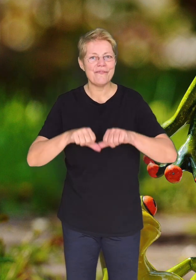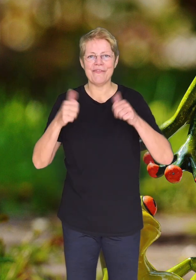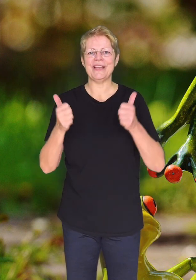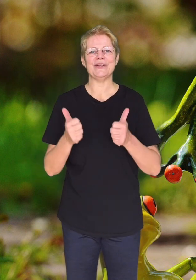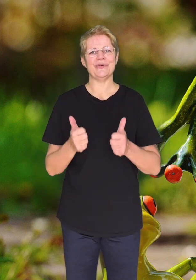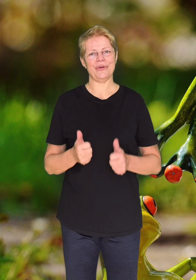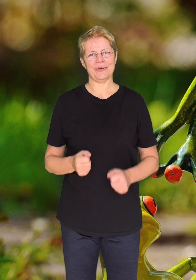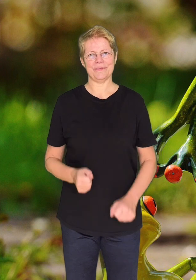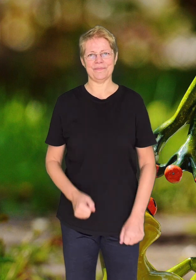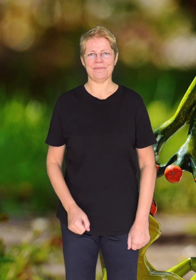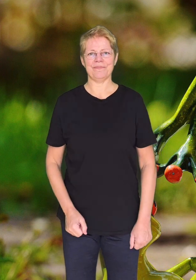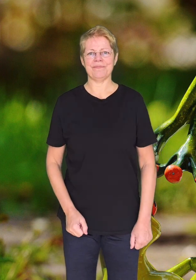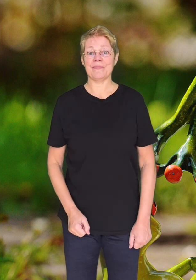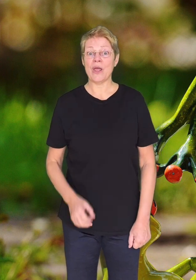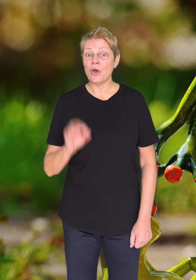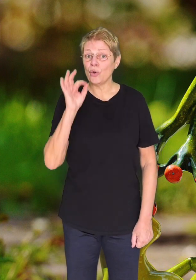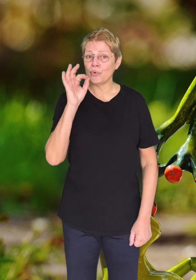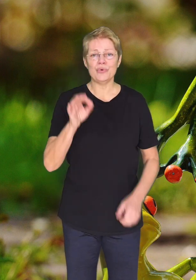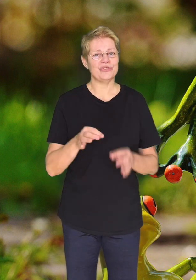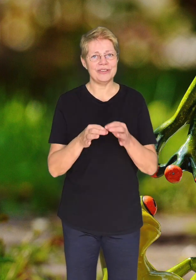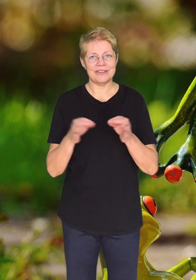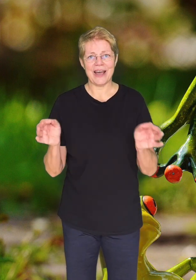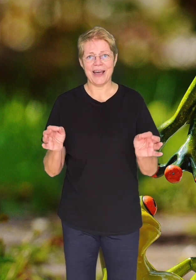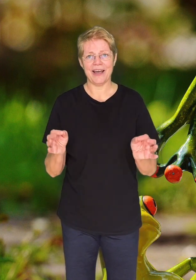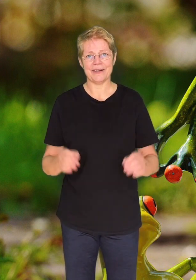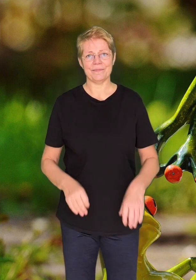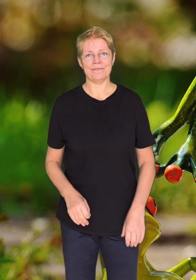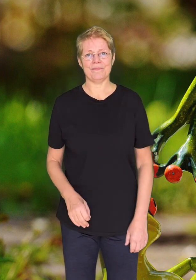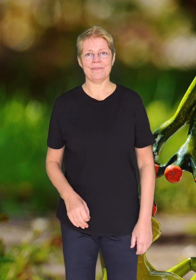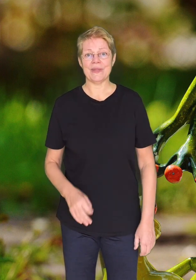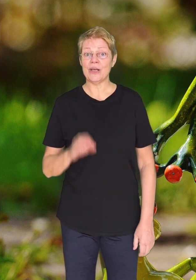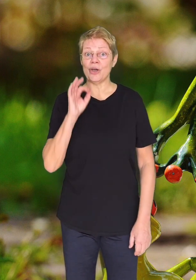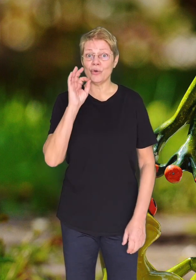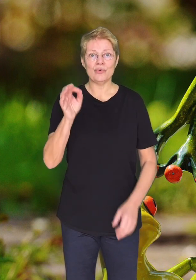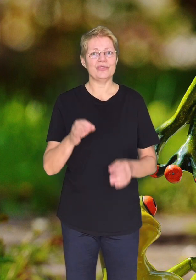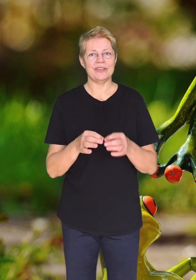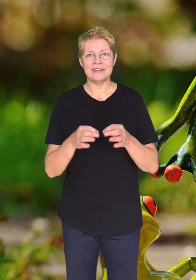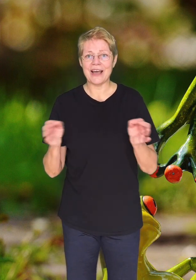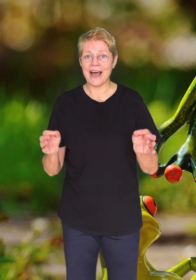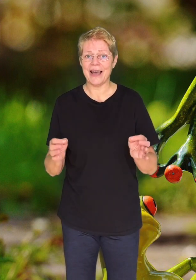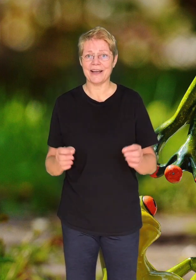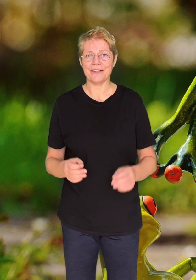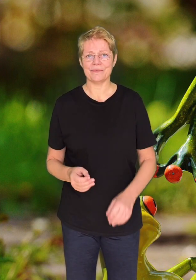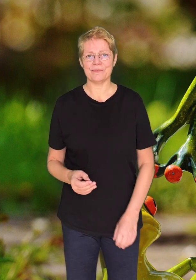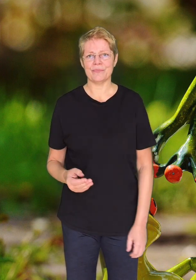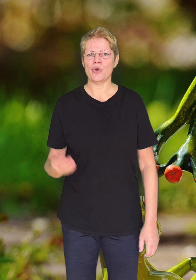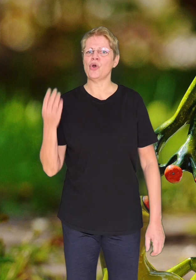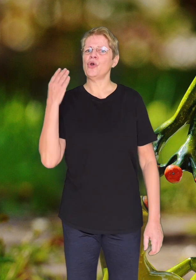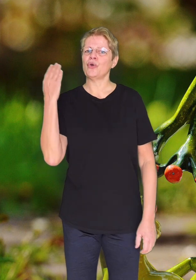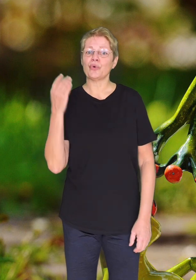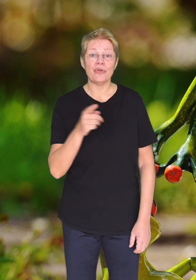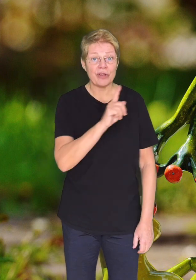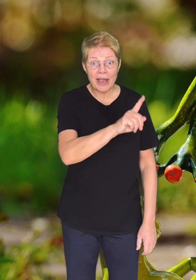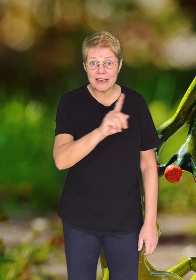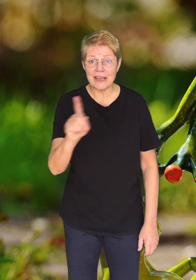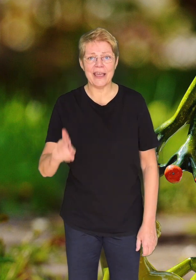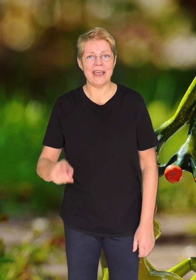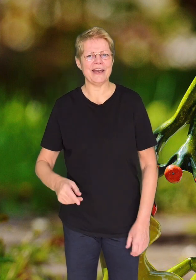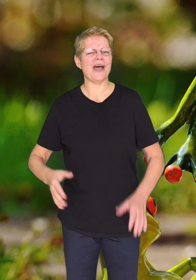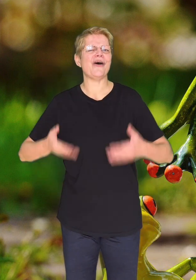viel Glück guten Tag guten Tag und seid Mirer